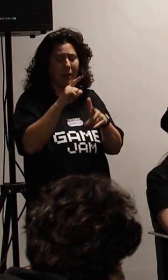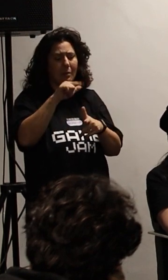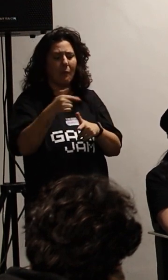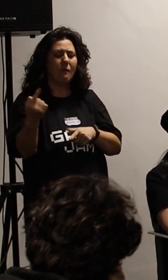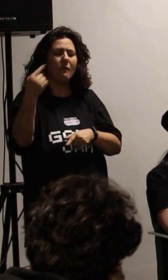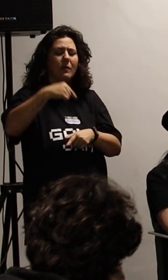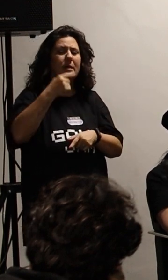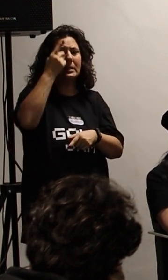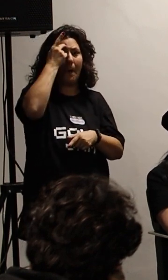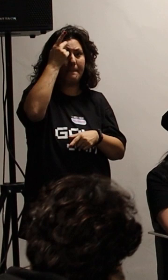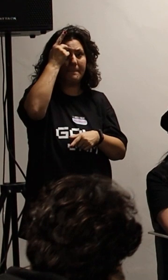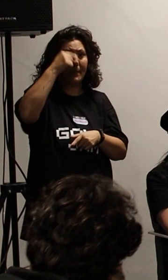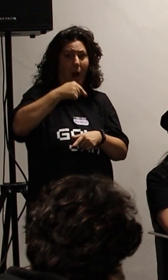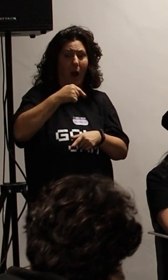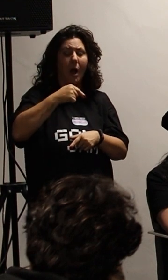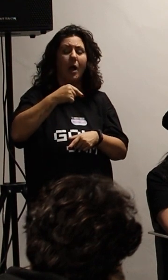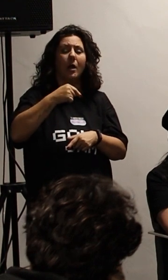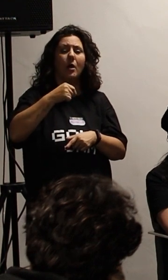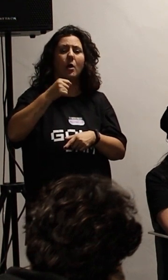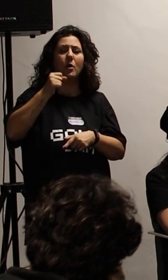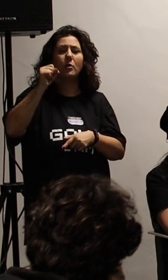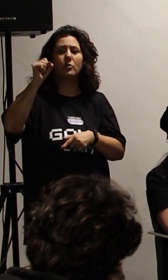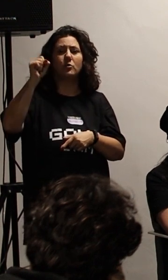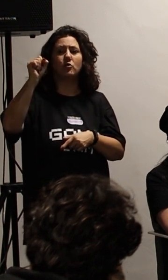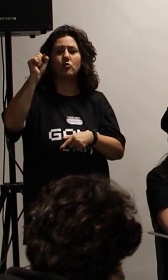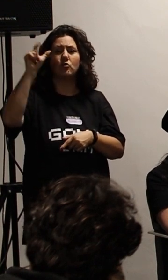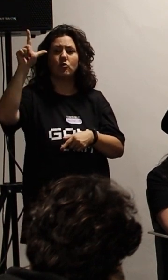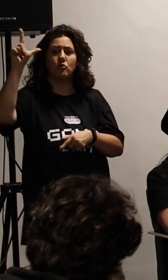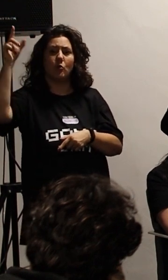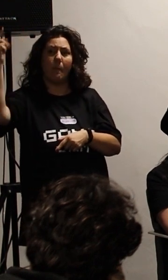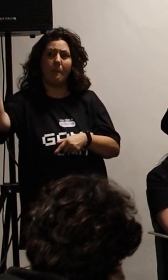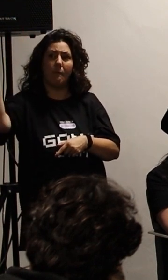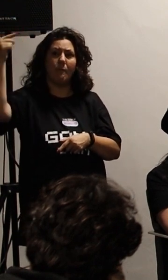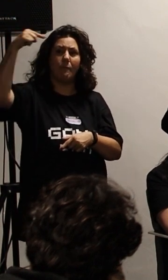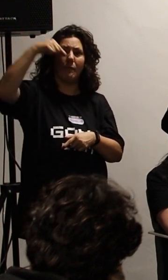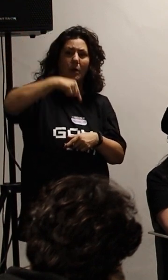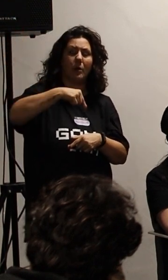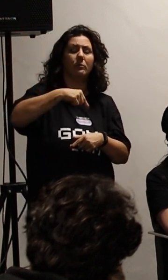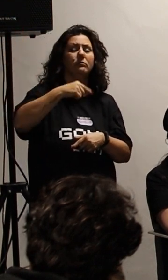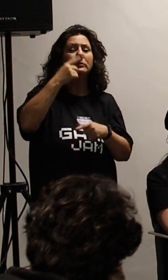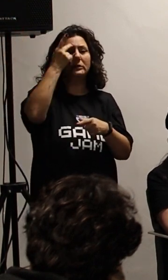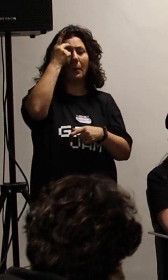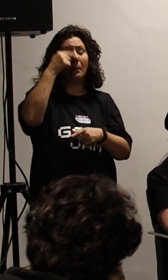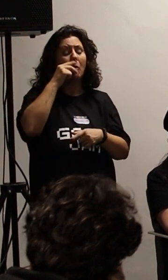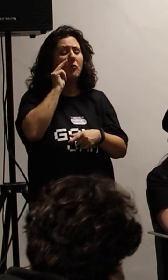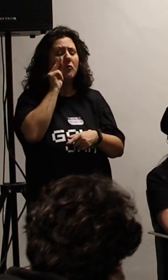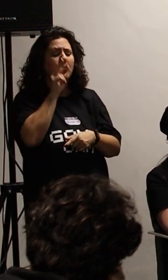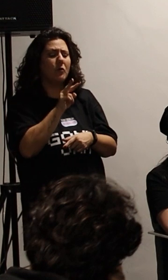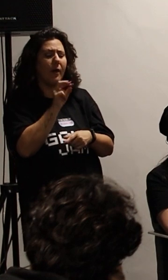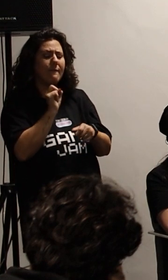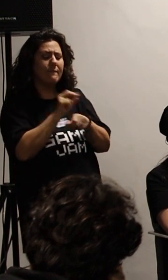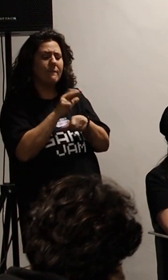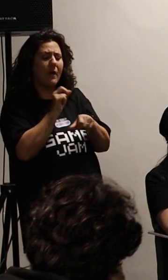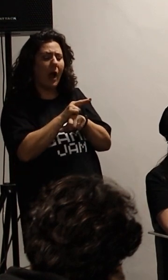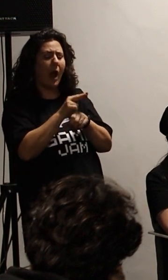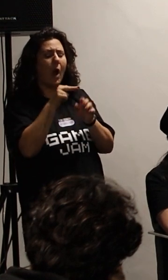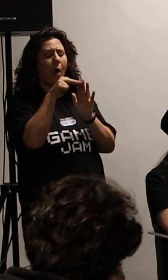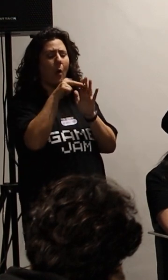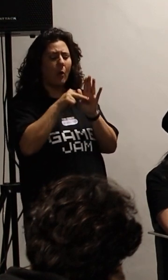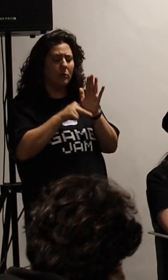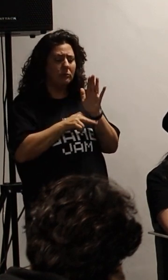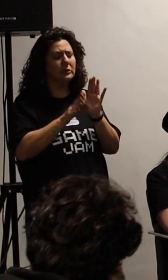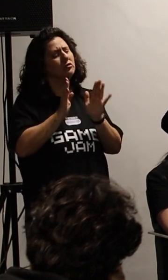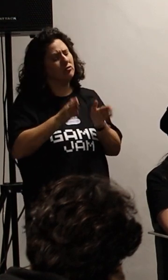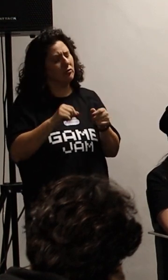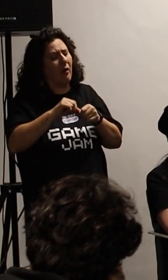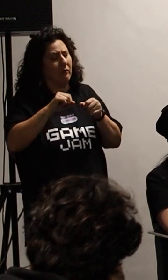São Paulo, eu estava sem emprego na área, e eu vi uma vaga de roteirista. E eu já sou roteirista de